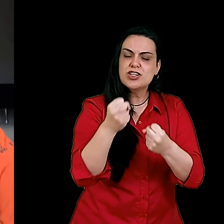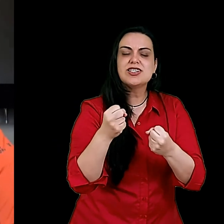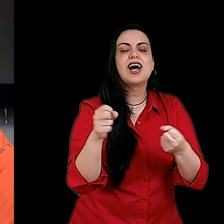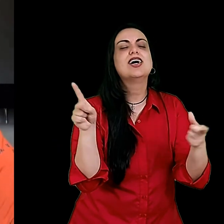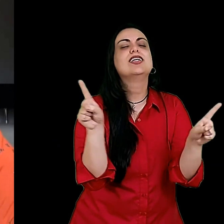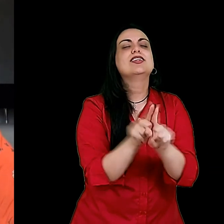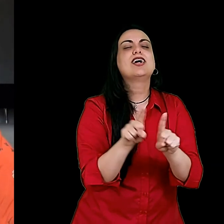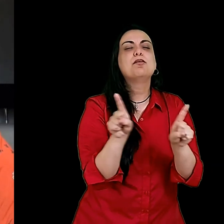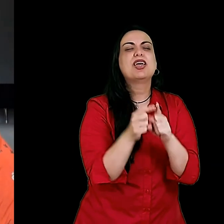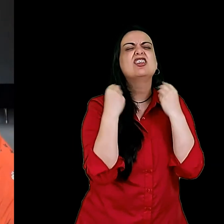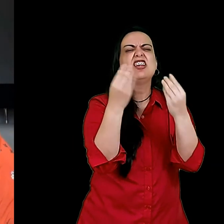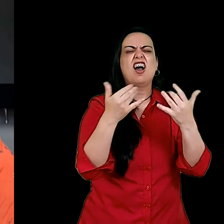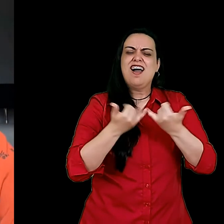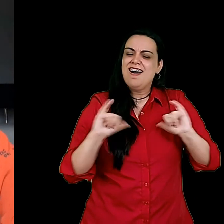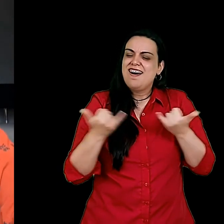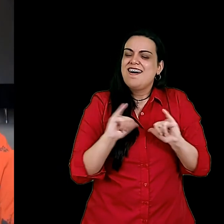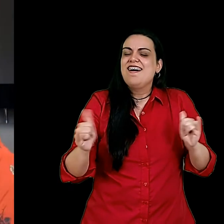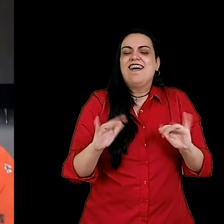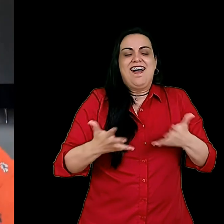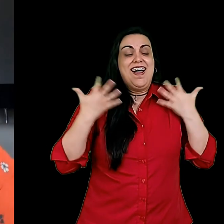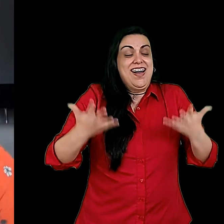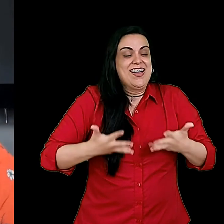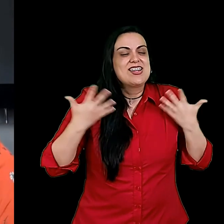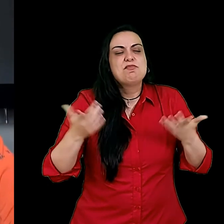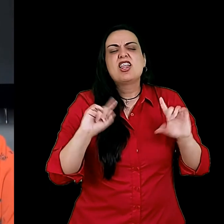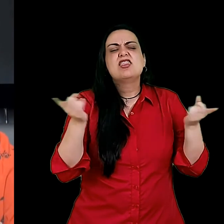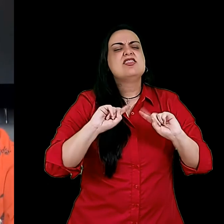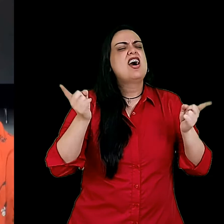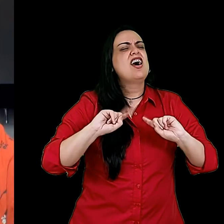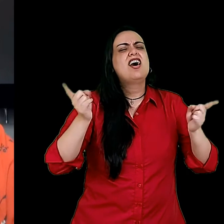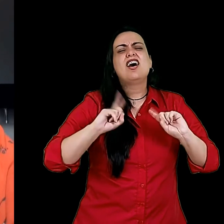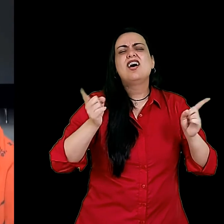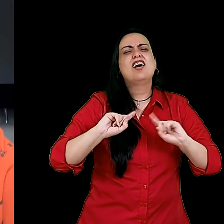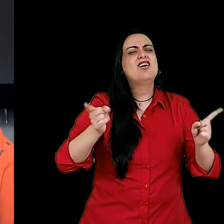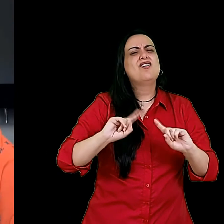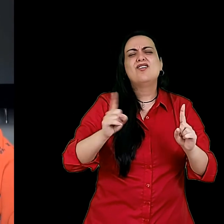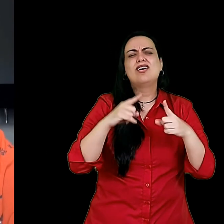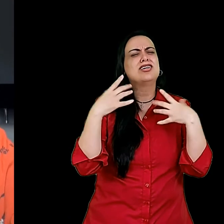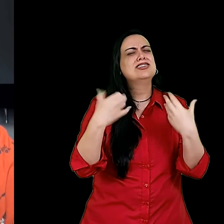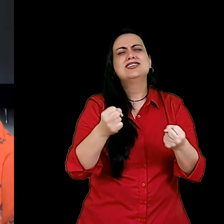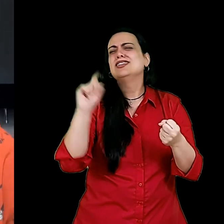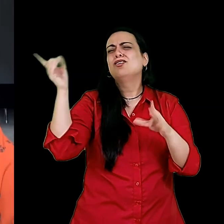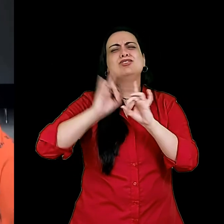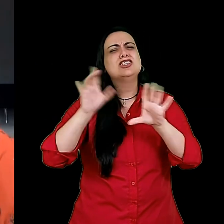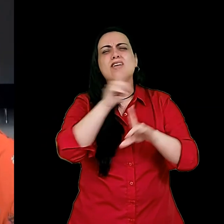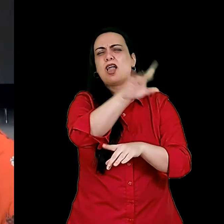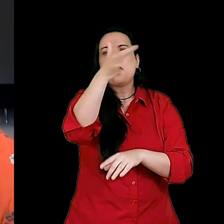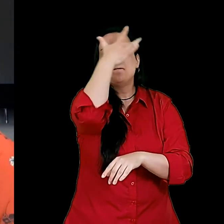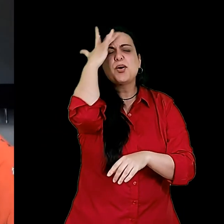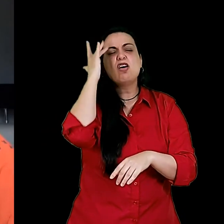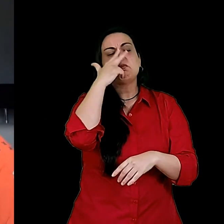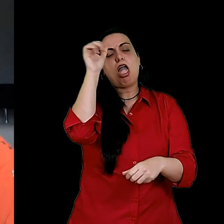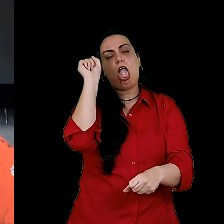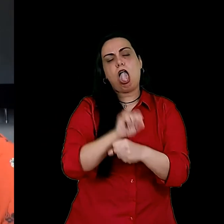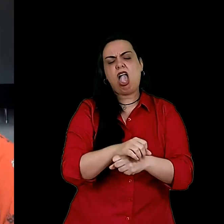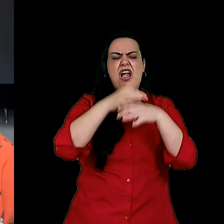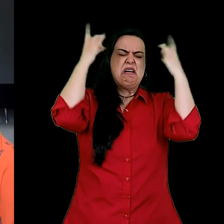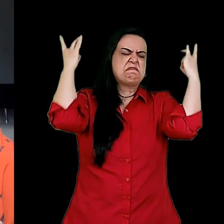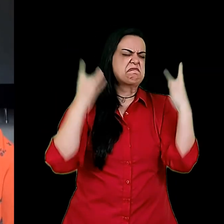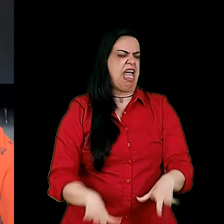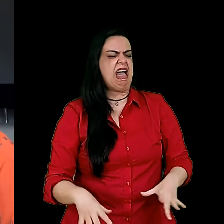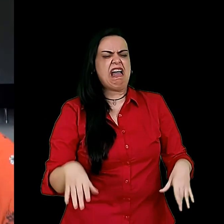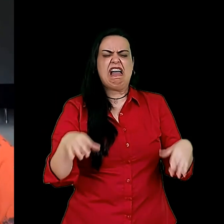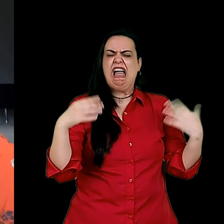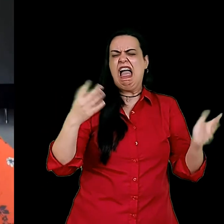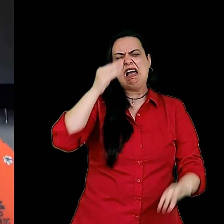também discernimento e força. E por fim, eu ministro ânimo. Não deixa, Senhor, não deixa esse povo que começou